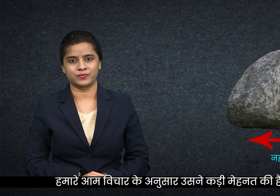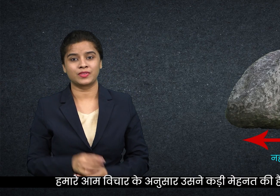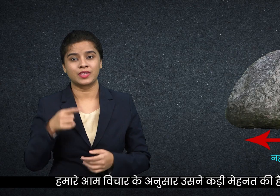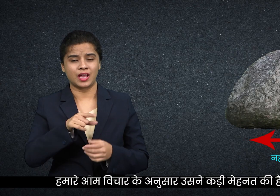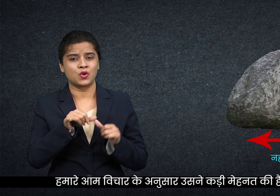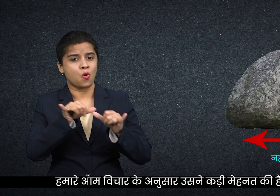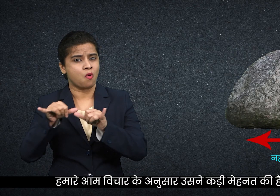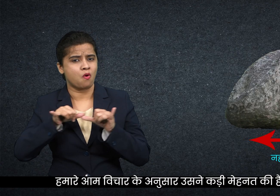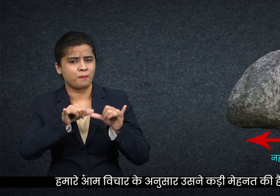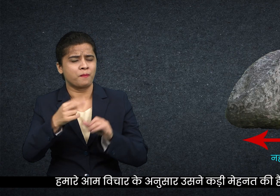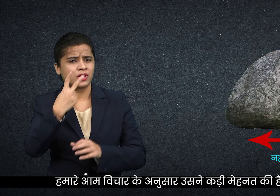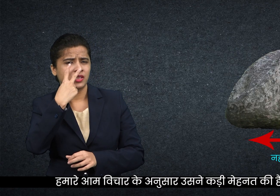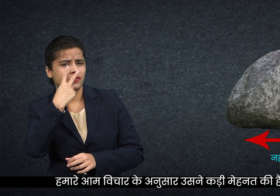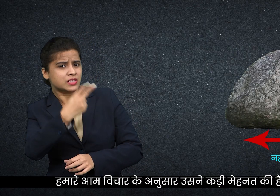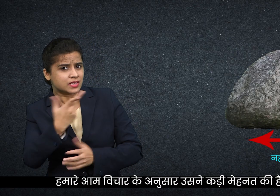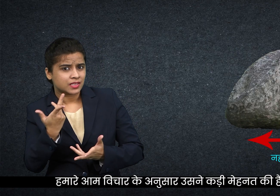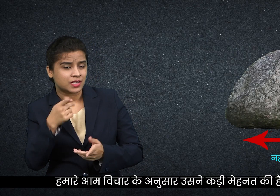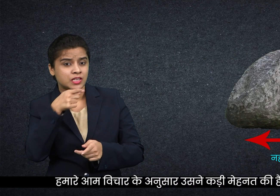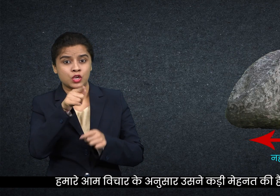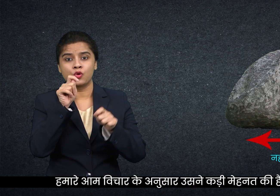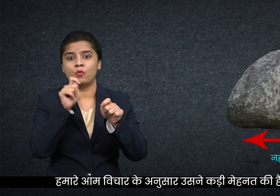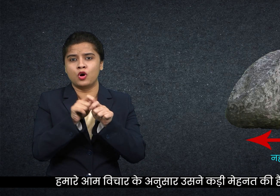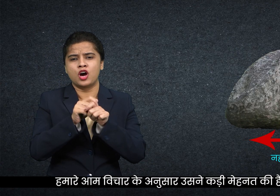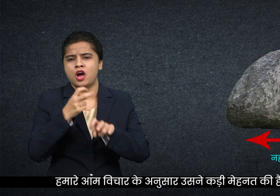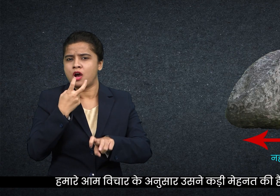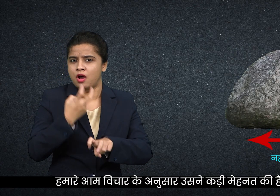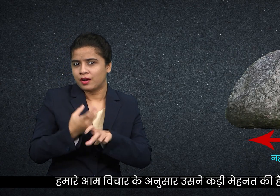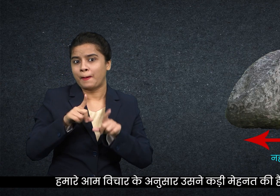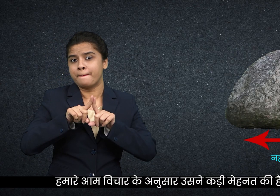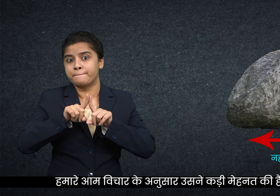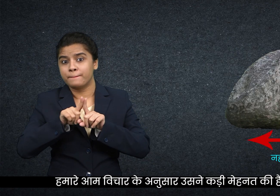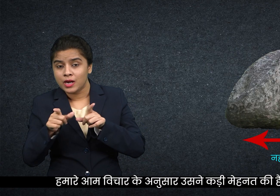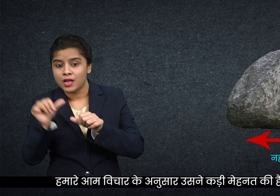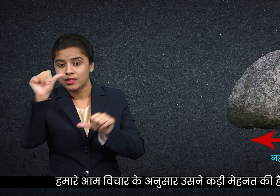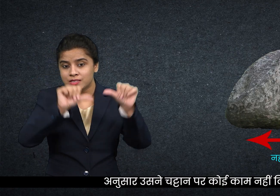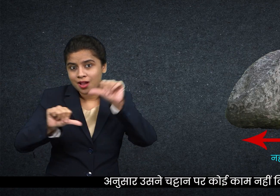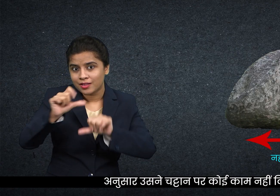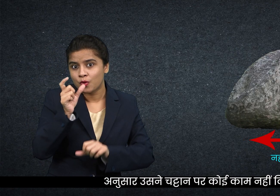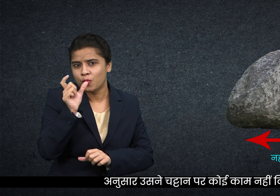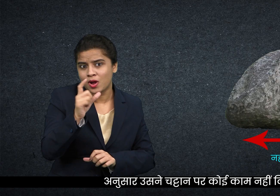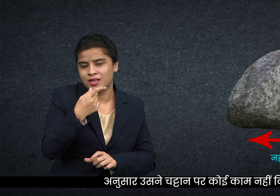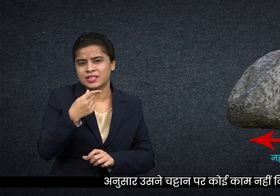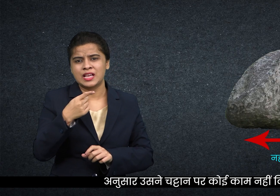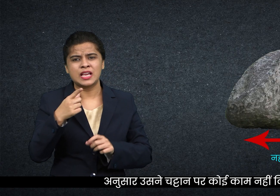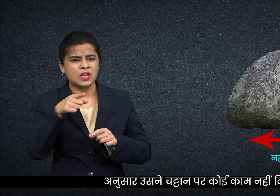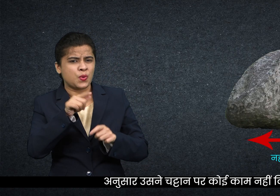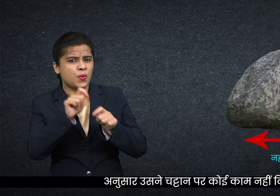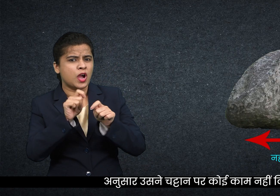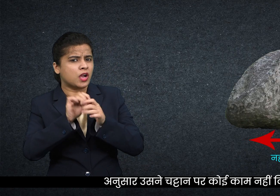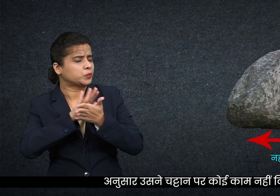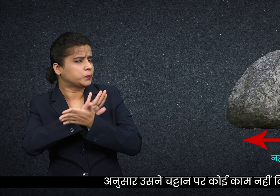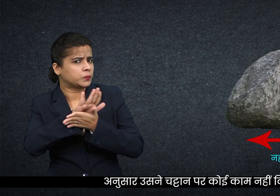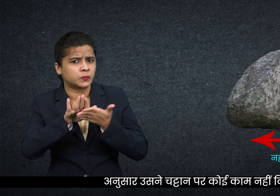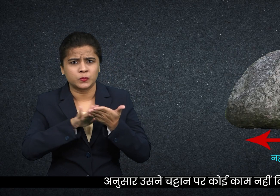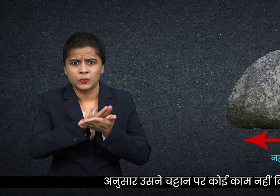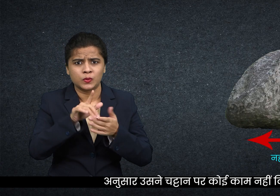हमारे आम विचार के अनुसार उसने कड़ी मेहनत की है, लेकिन विज्ञान के अनुसार उसने चट्टान पर कोई काम